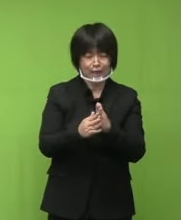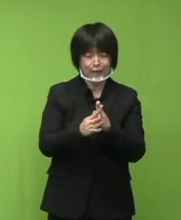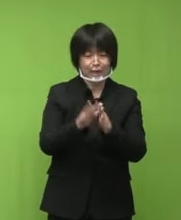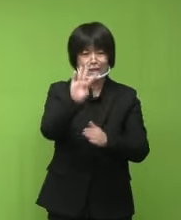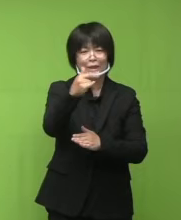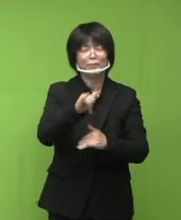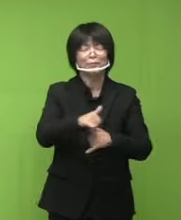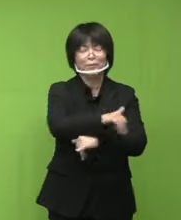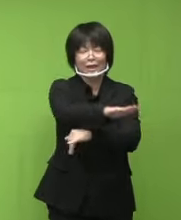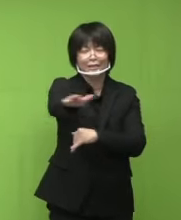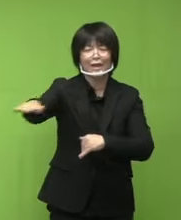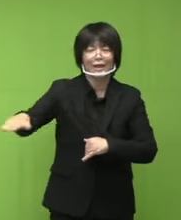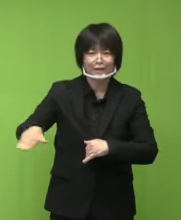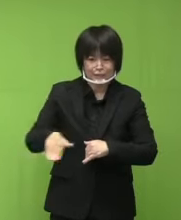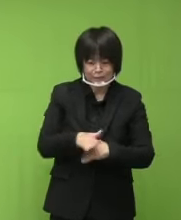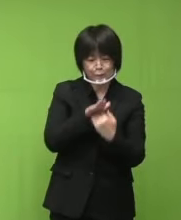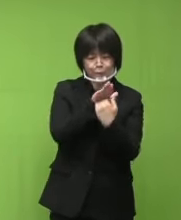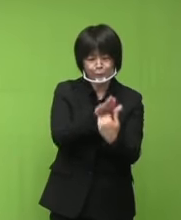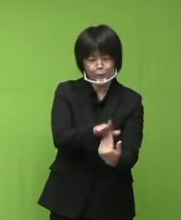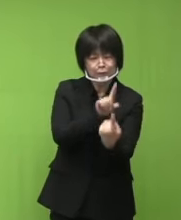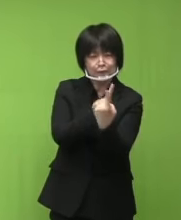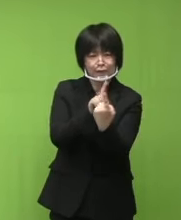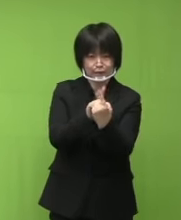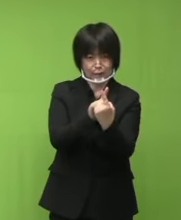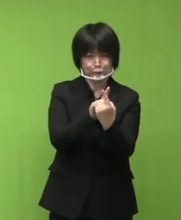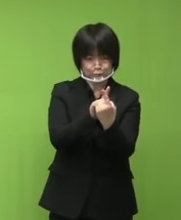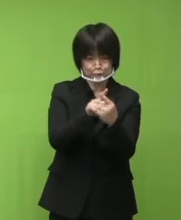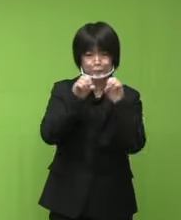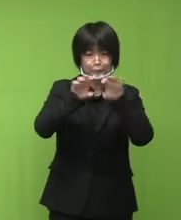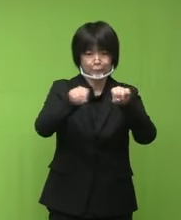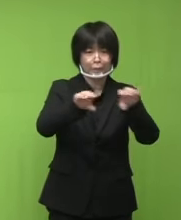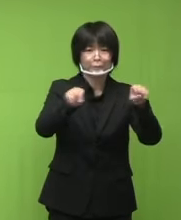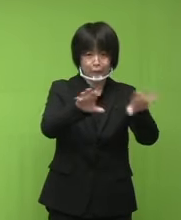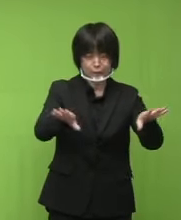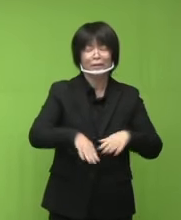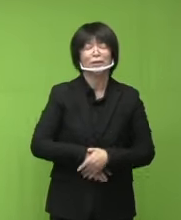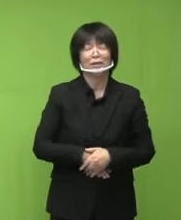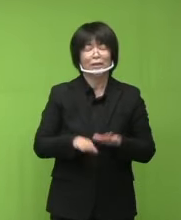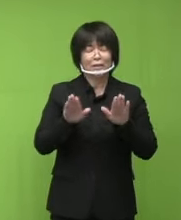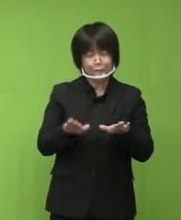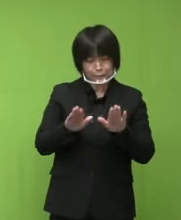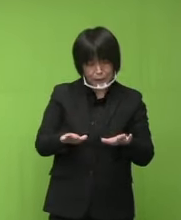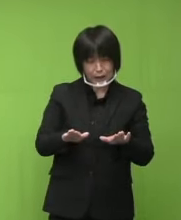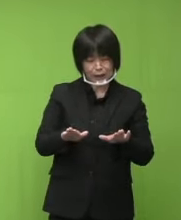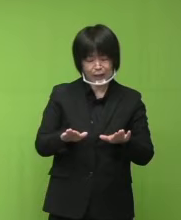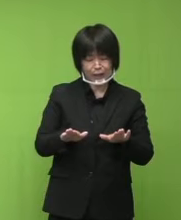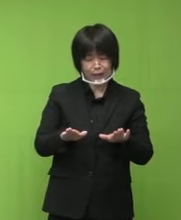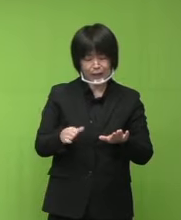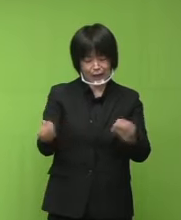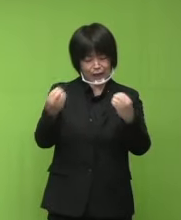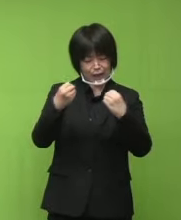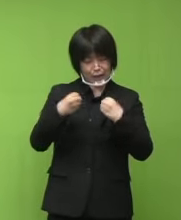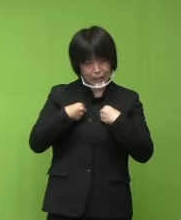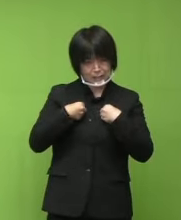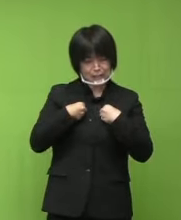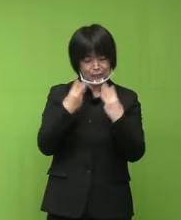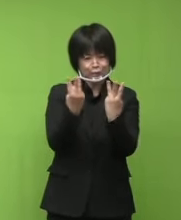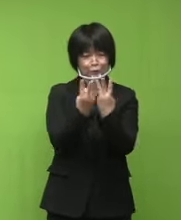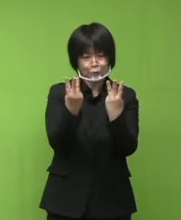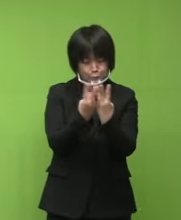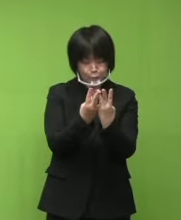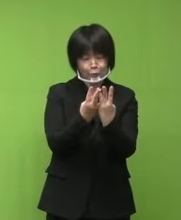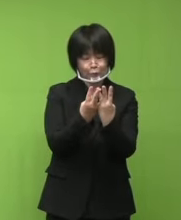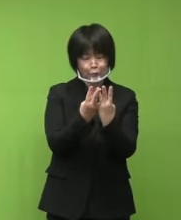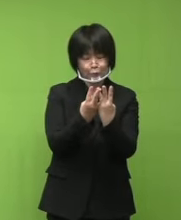感染防止対策について呼びかけをさせていただきます。現在の感染状況を見ますと、依然